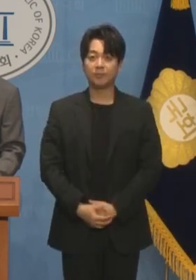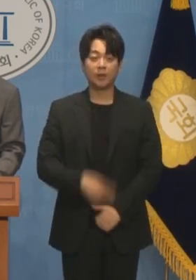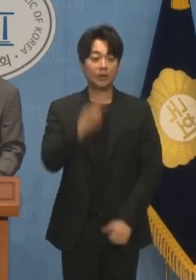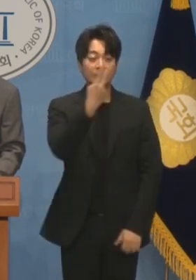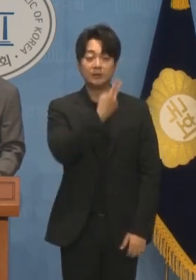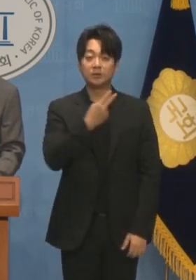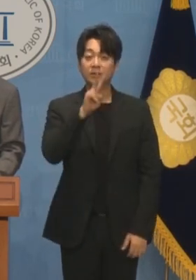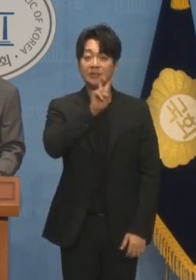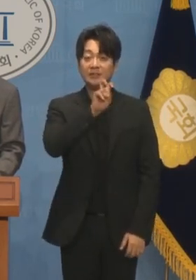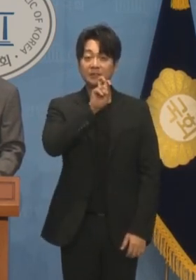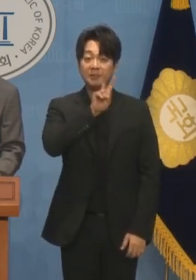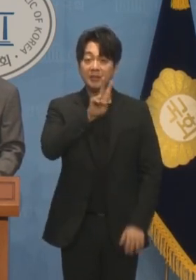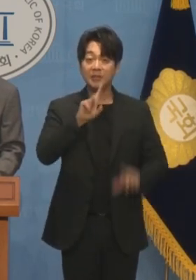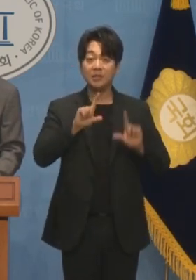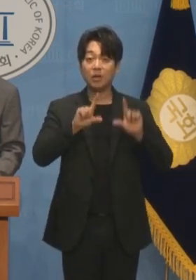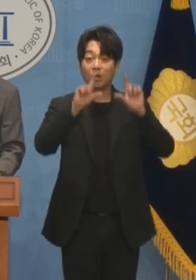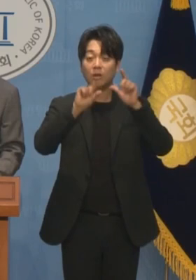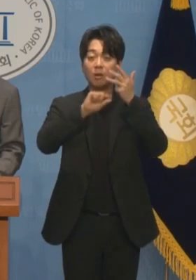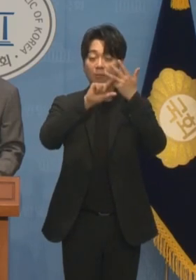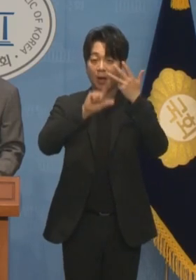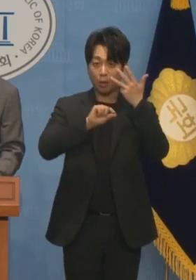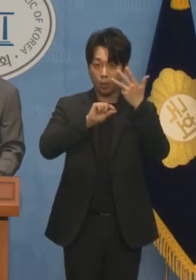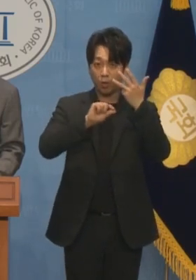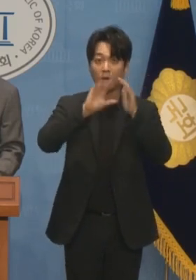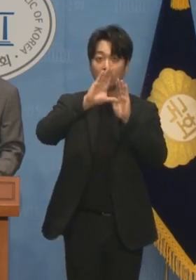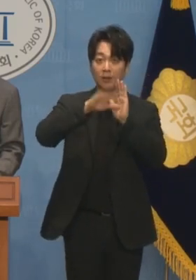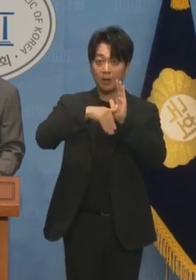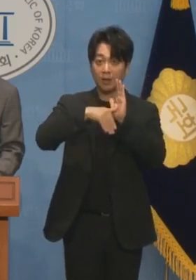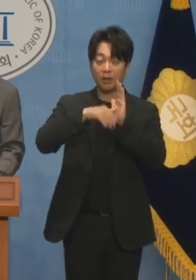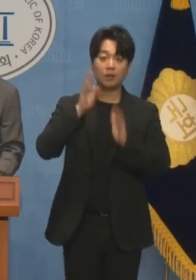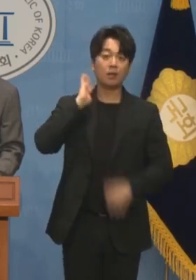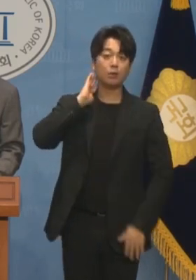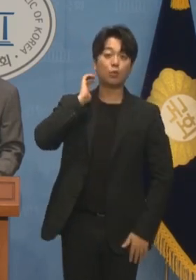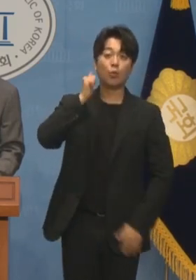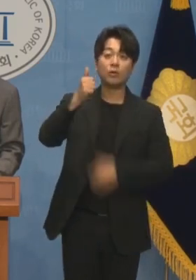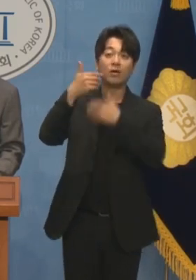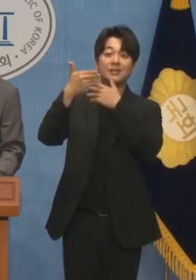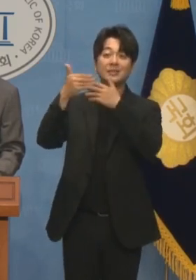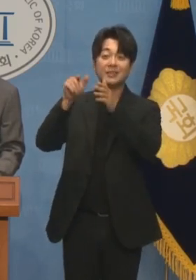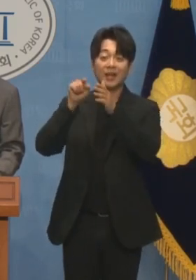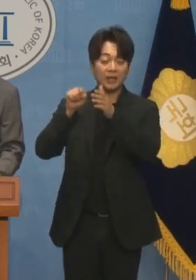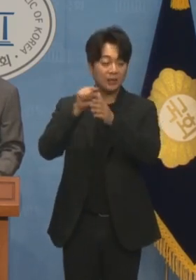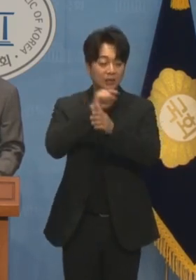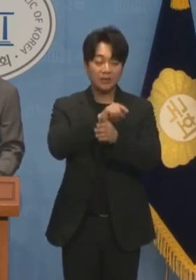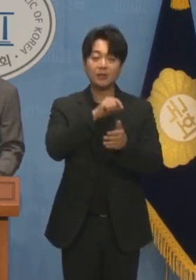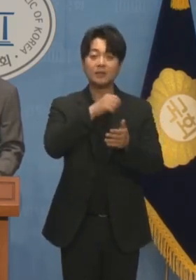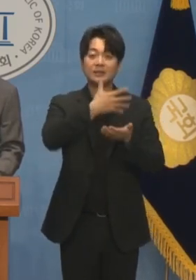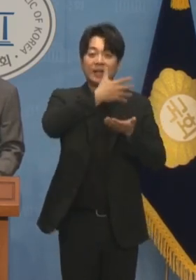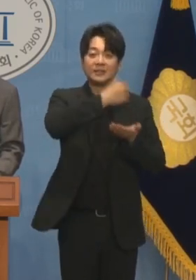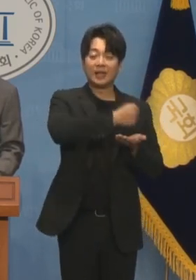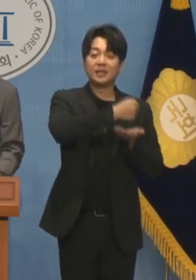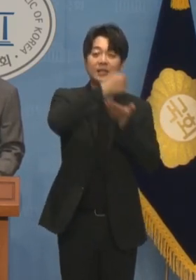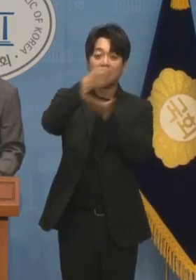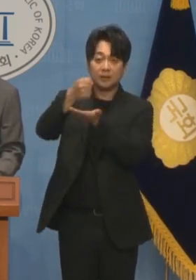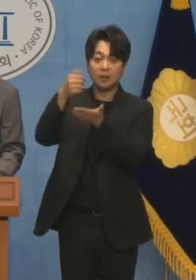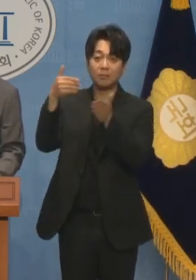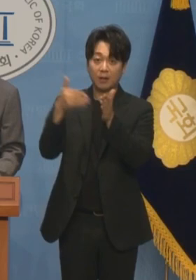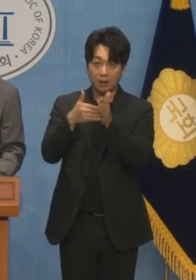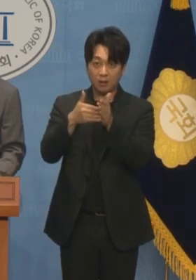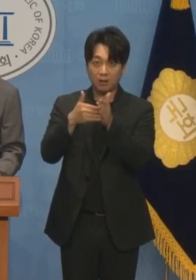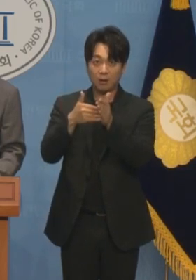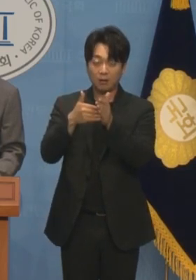2022년 8월부로 대통령실에 국유재산을 인계하였으며 국방부에서 해당